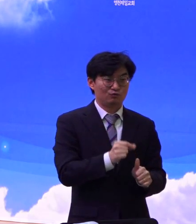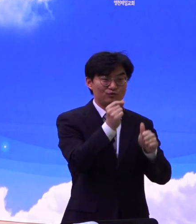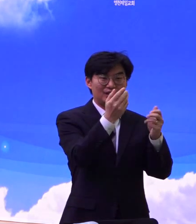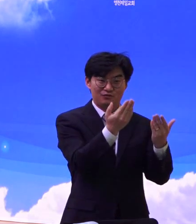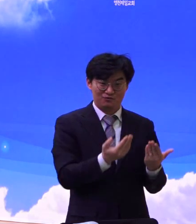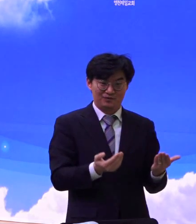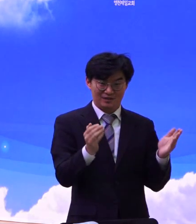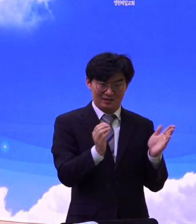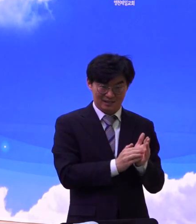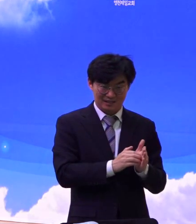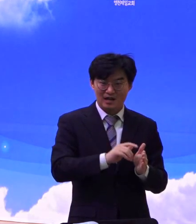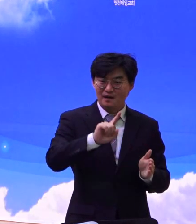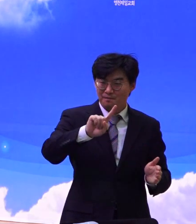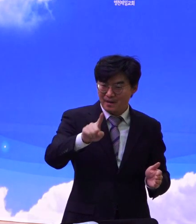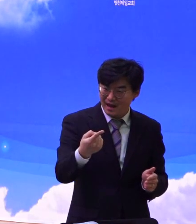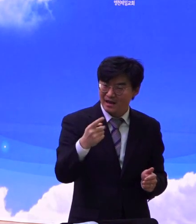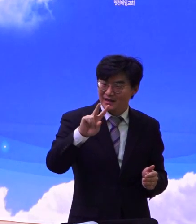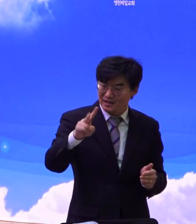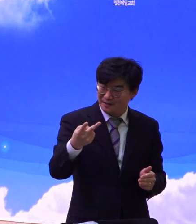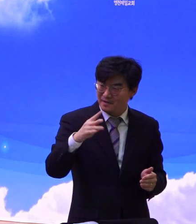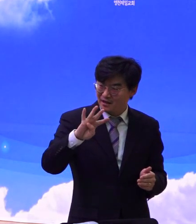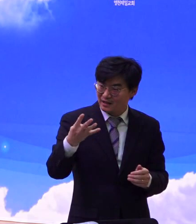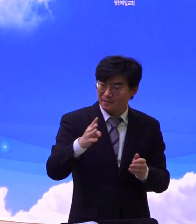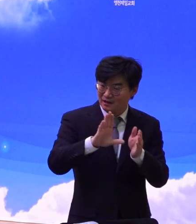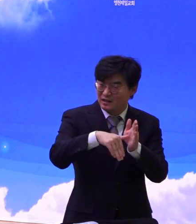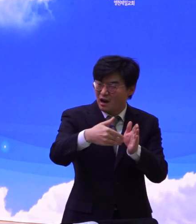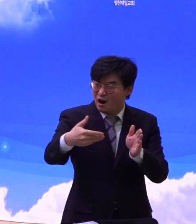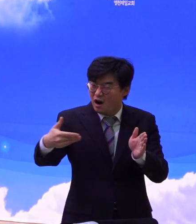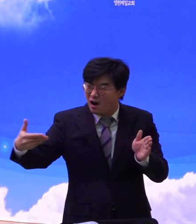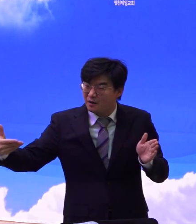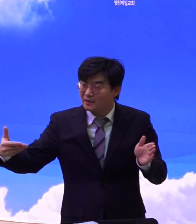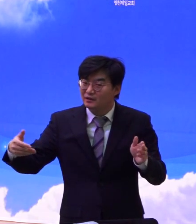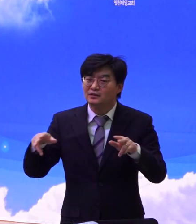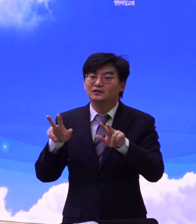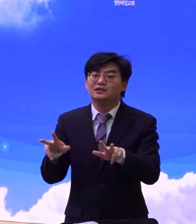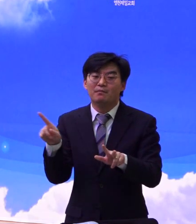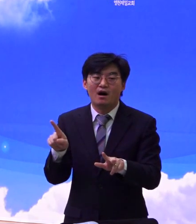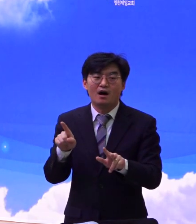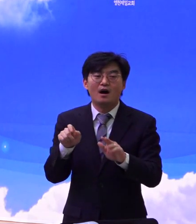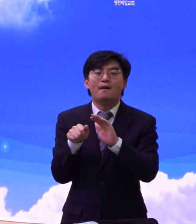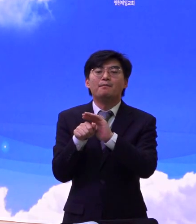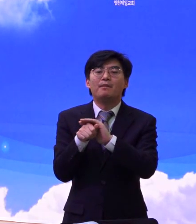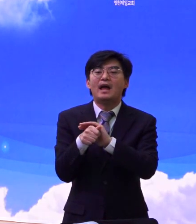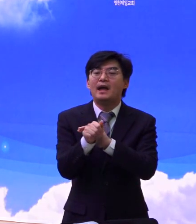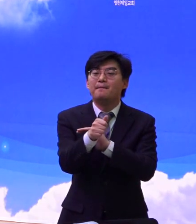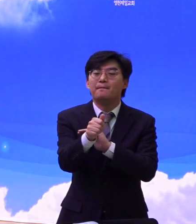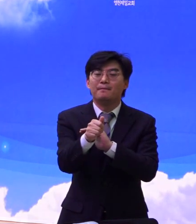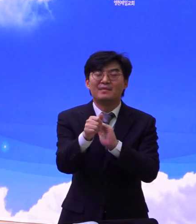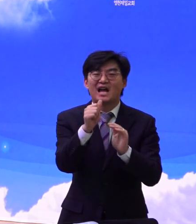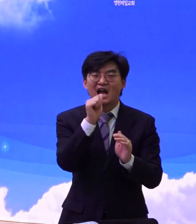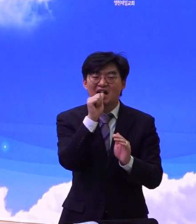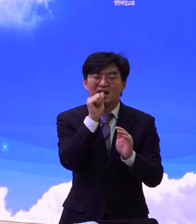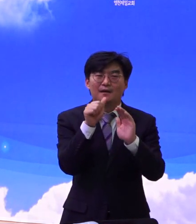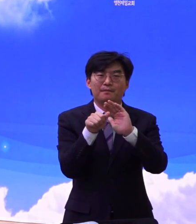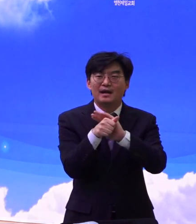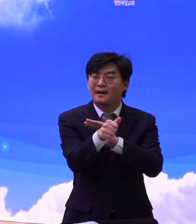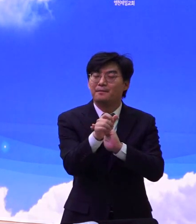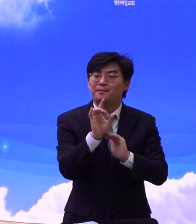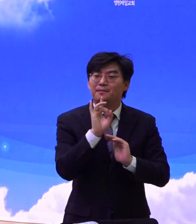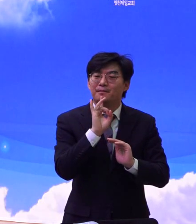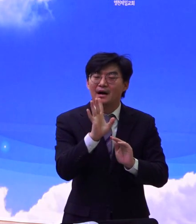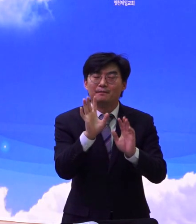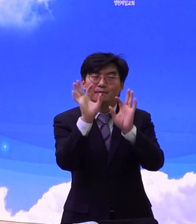년의 세월이 흐르는 동안 소위 말하는 영험한 그런 숭배의 우상 숭배의 대상이 되어버린